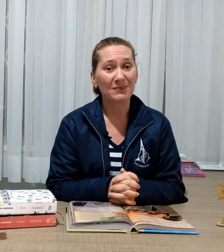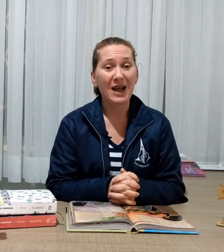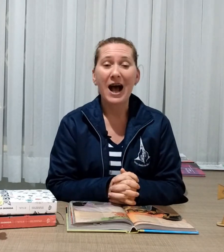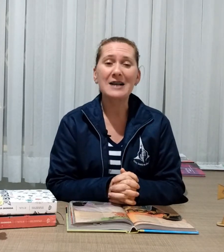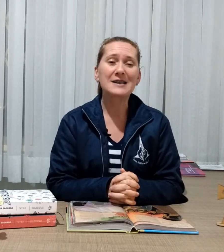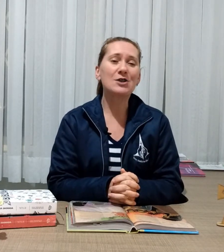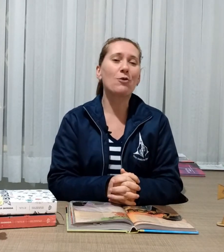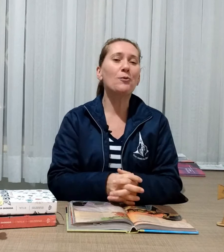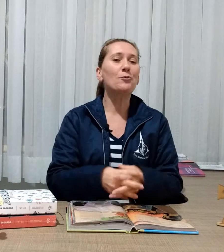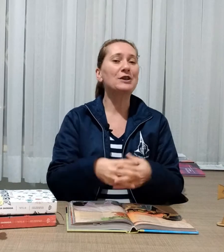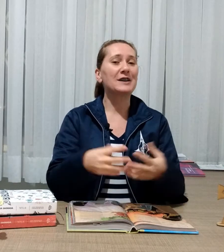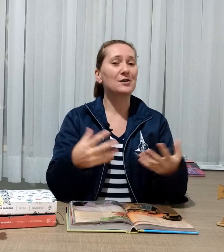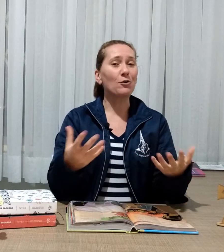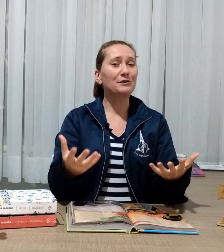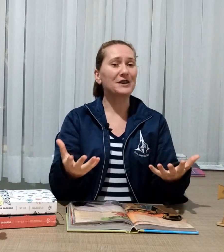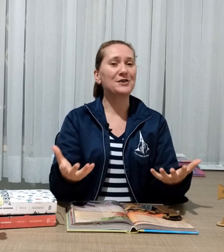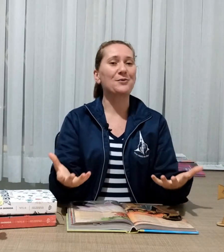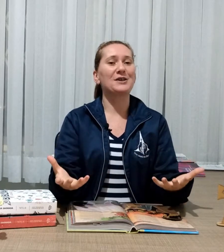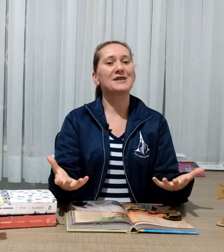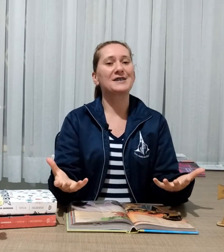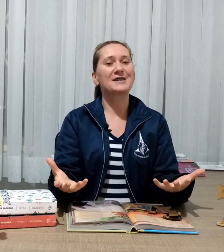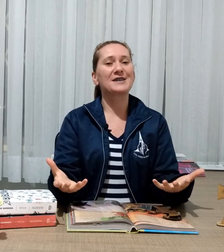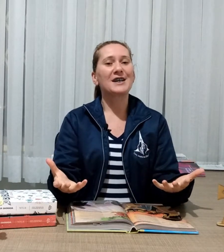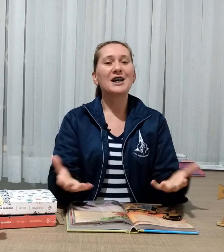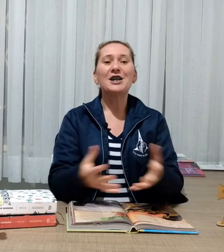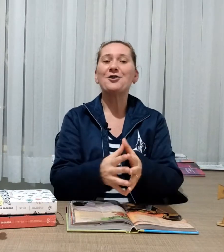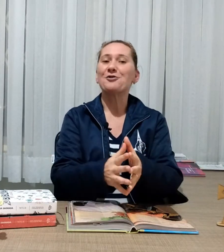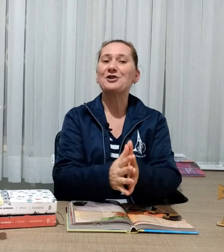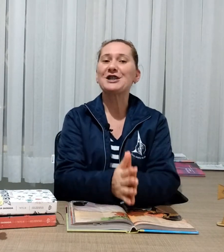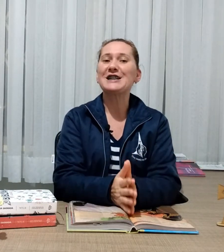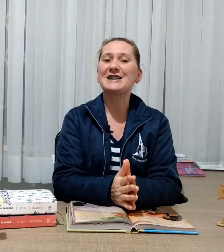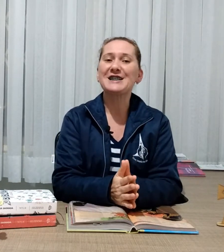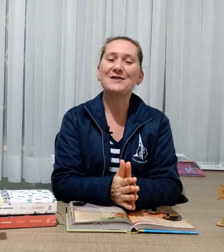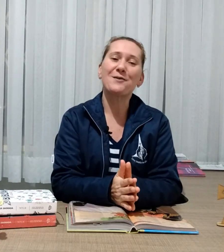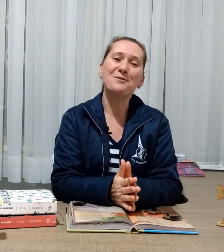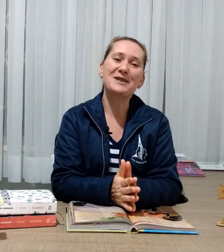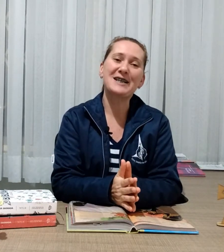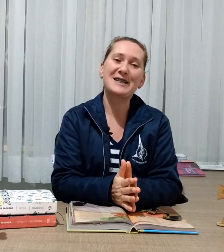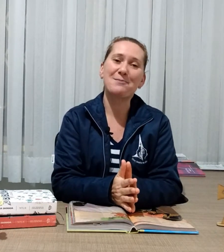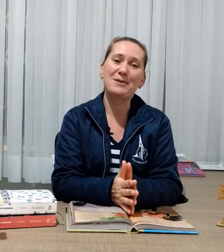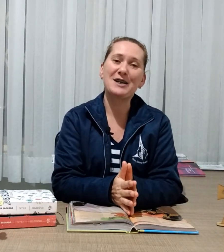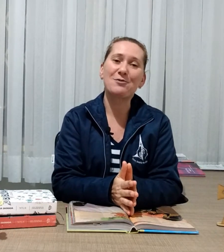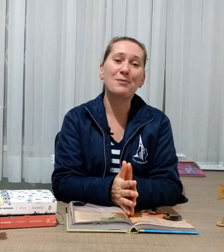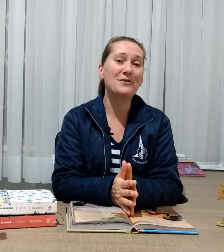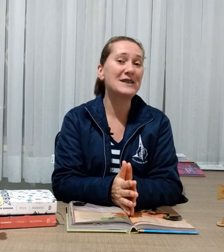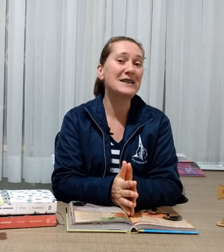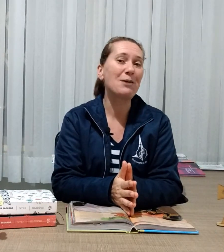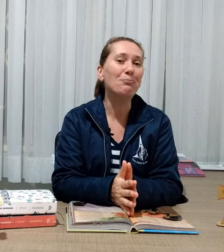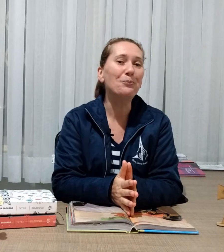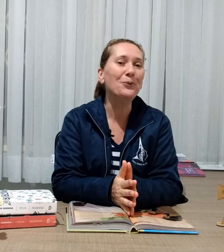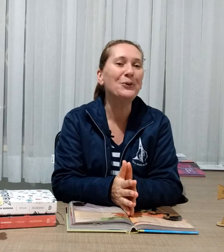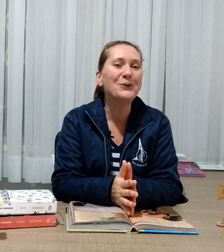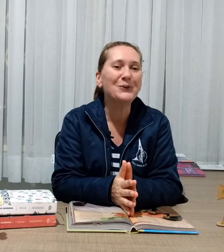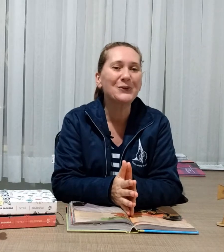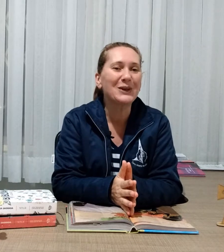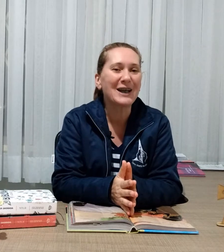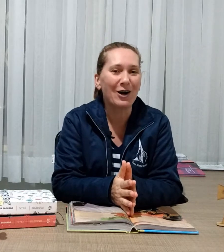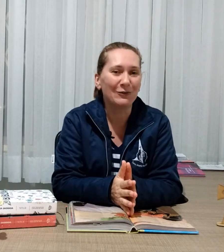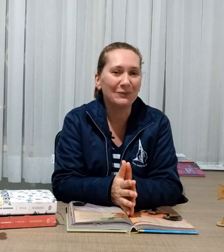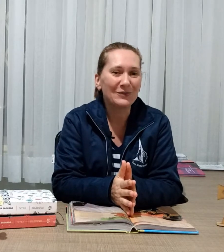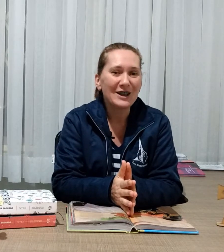vestir, assim como muitas outras coisas. E hoje, crianças, vamos receber uma visita